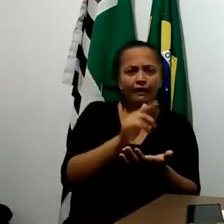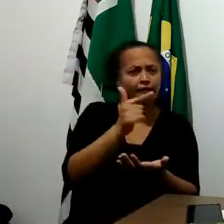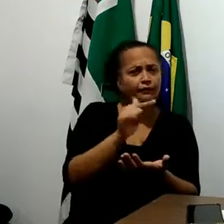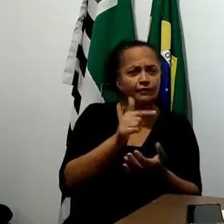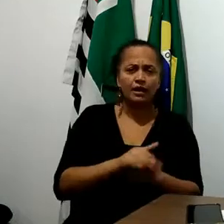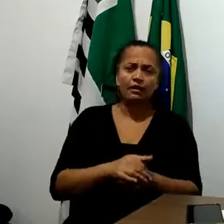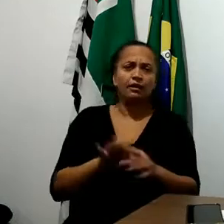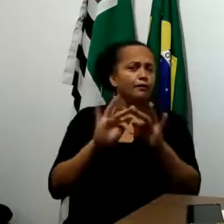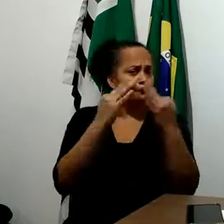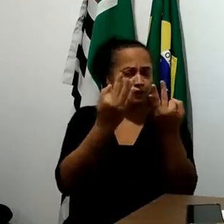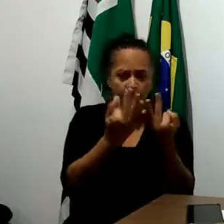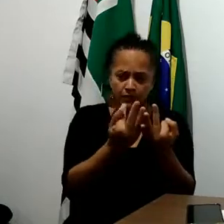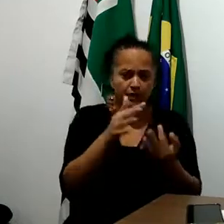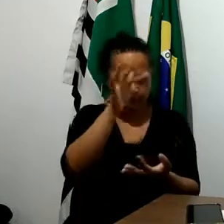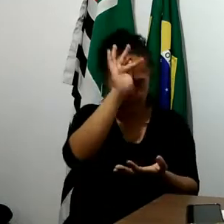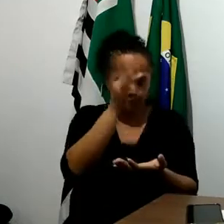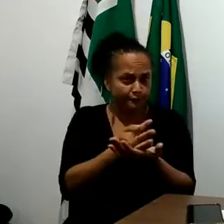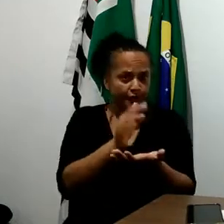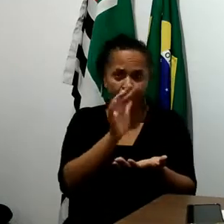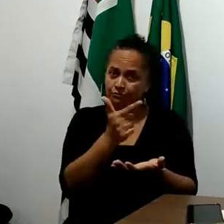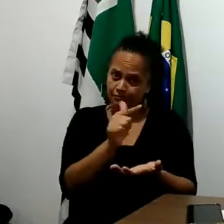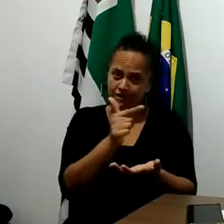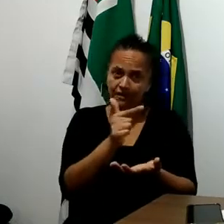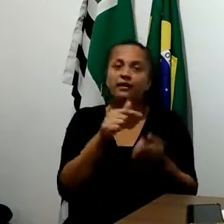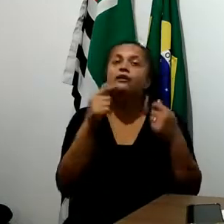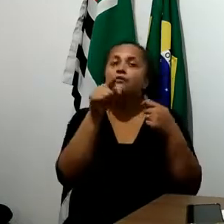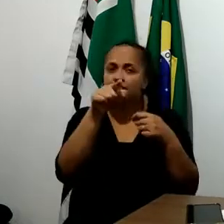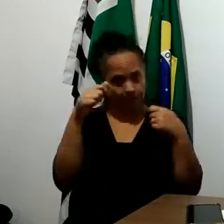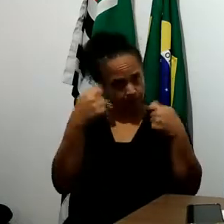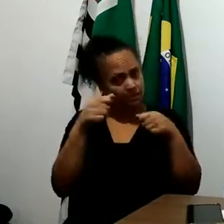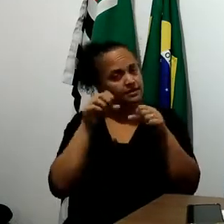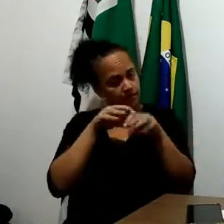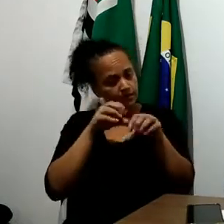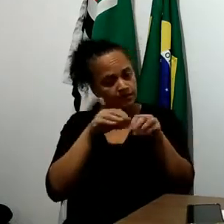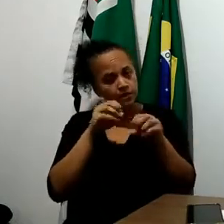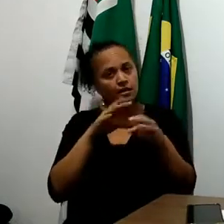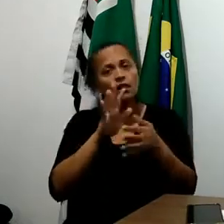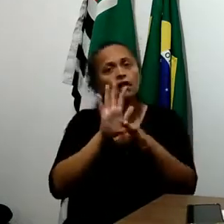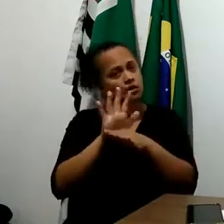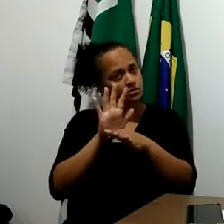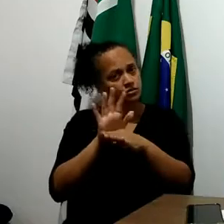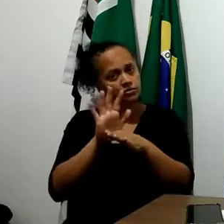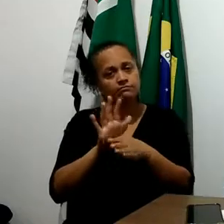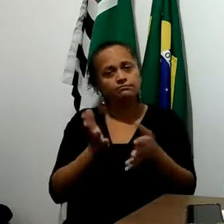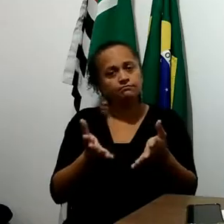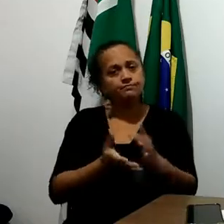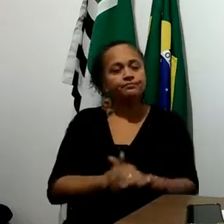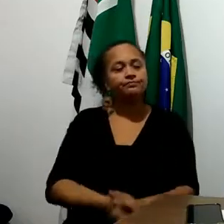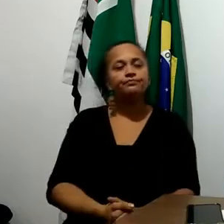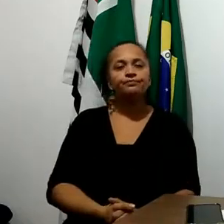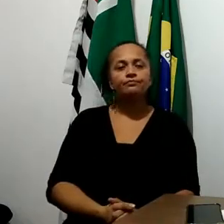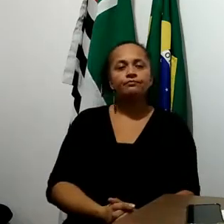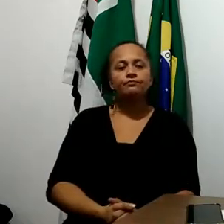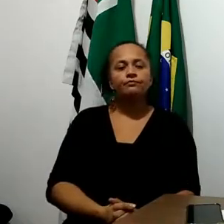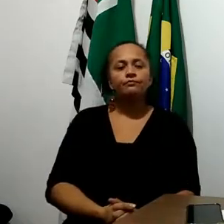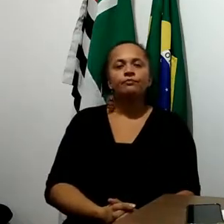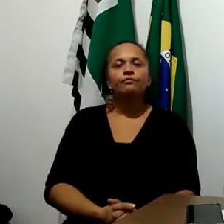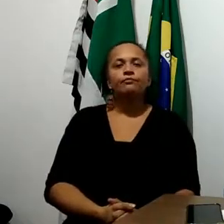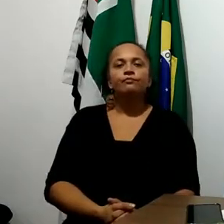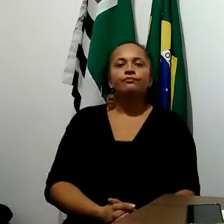parentes, aquelas pessoas que estão debilitadas, estão fracos. E eu vou dizer